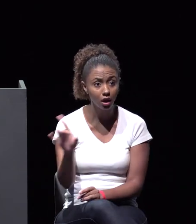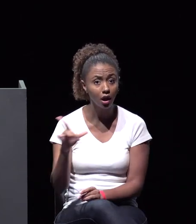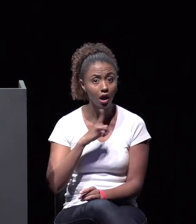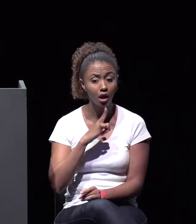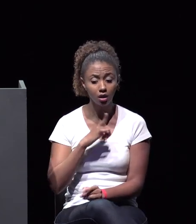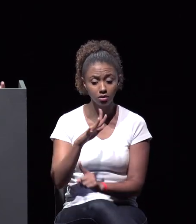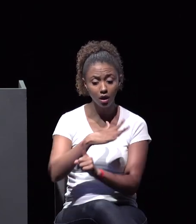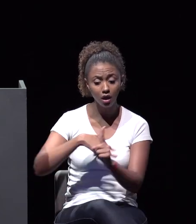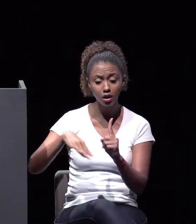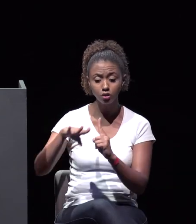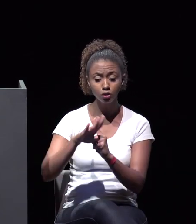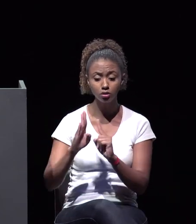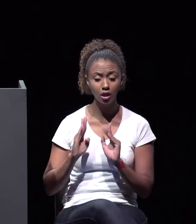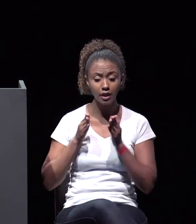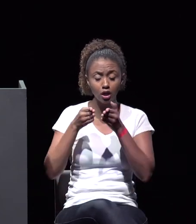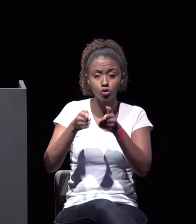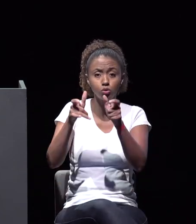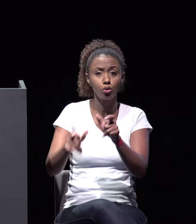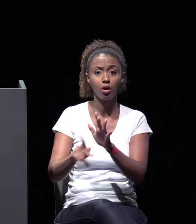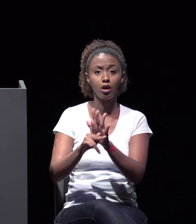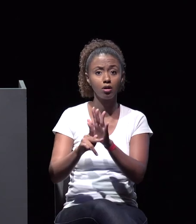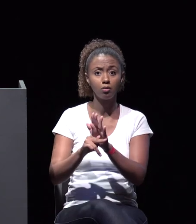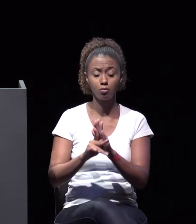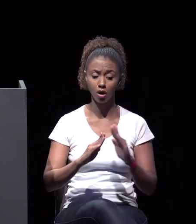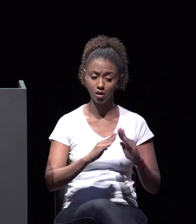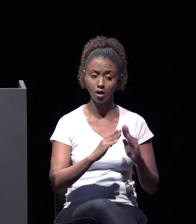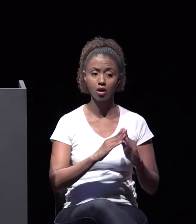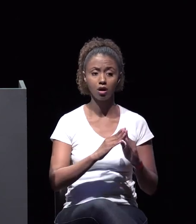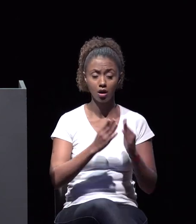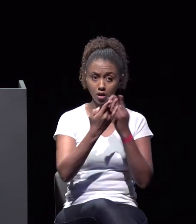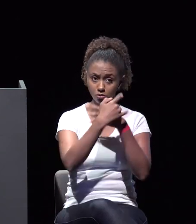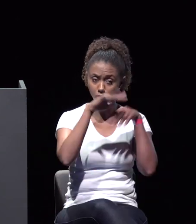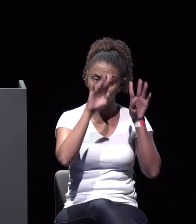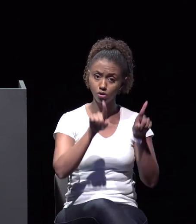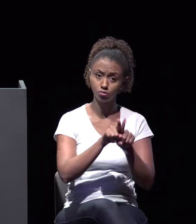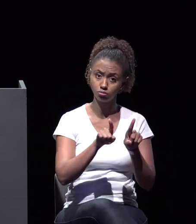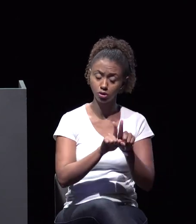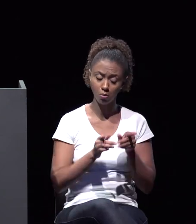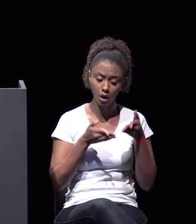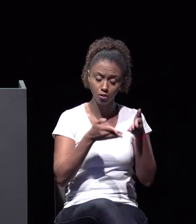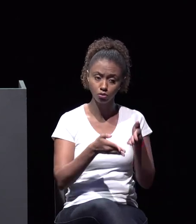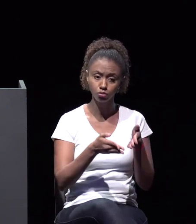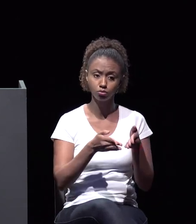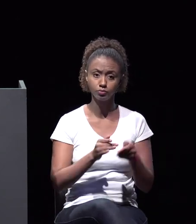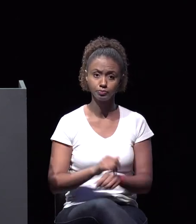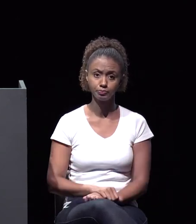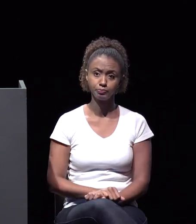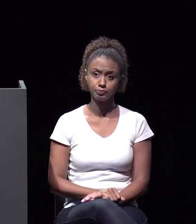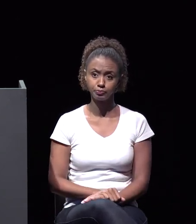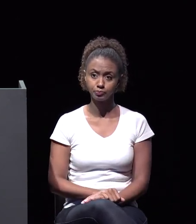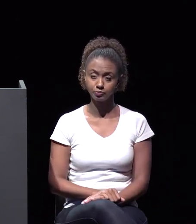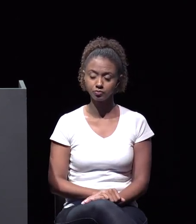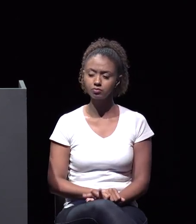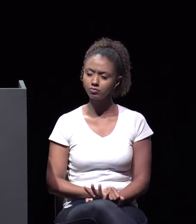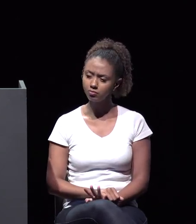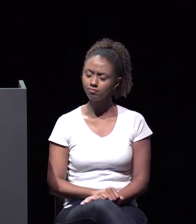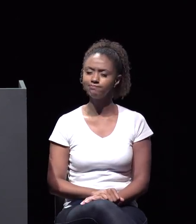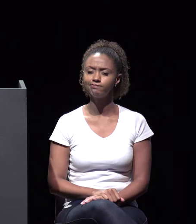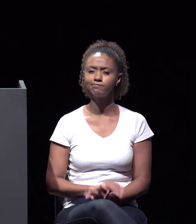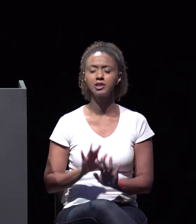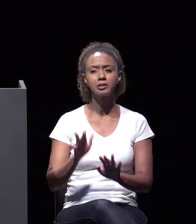da sociedade e dentro da casa de orixá e aí assim um pouco pensando